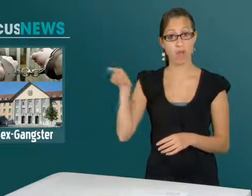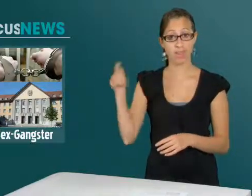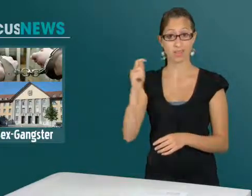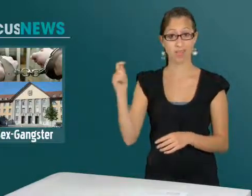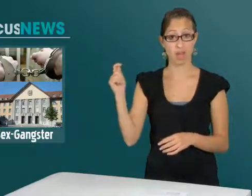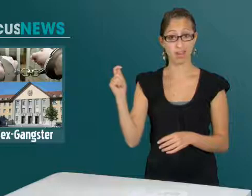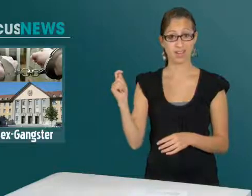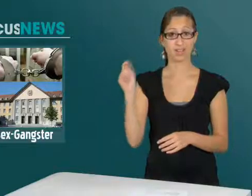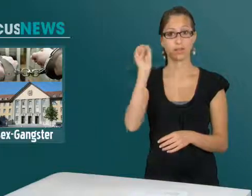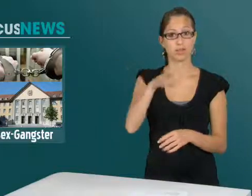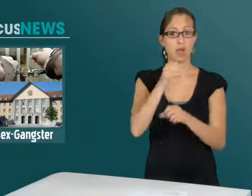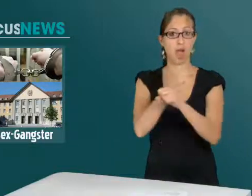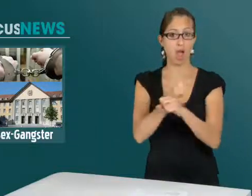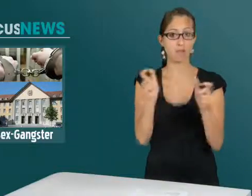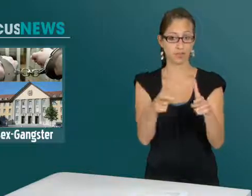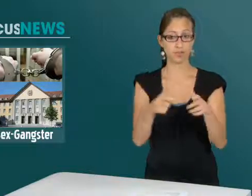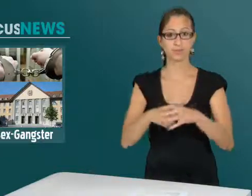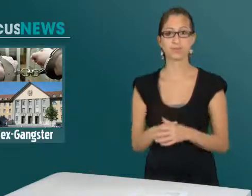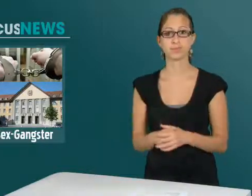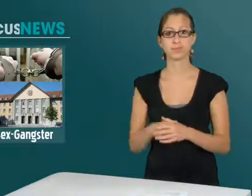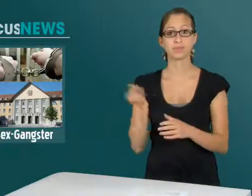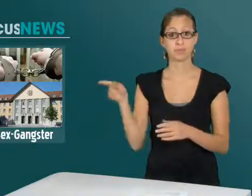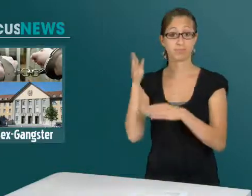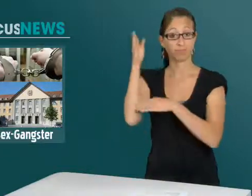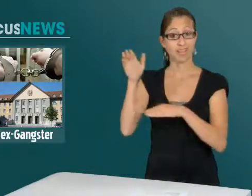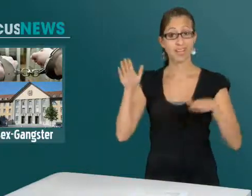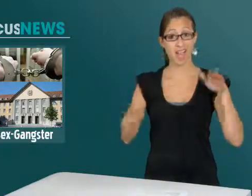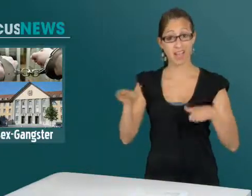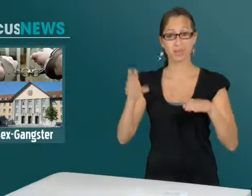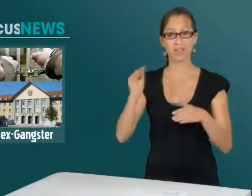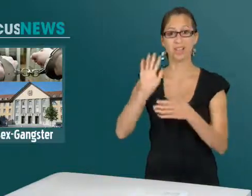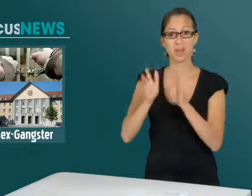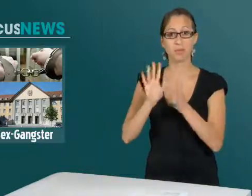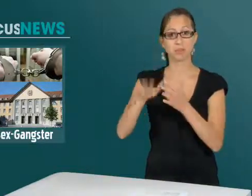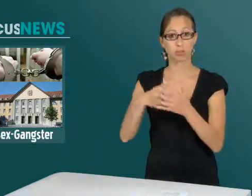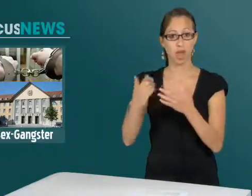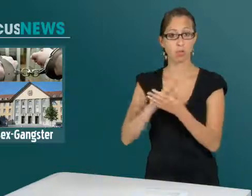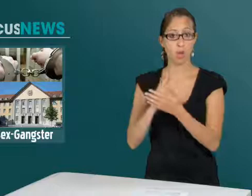15 monaten ist hier in haft der gerichtsprozess verlief mit gebärdensprachdolmetscher